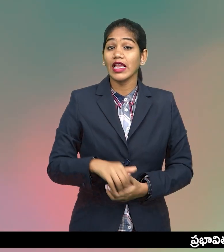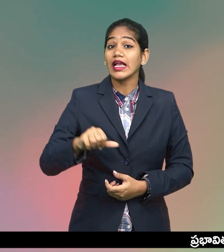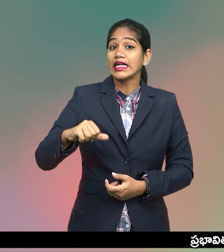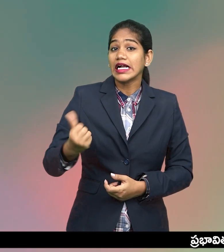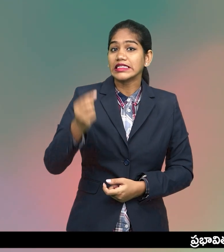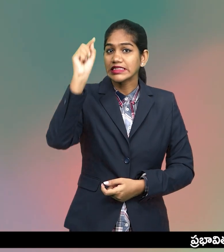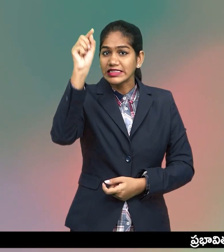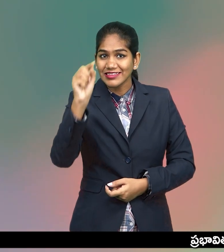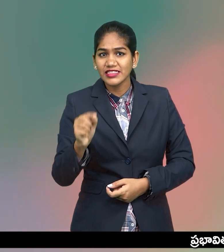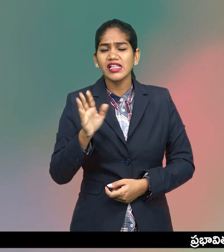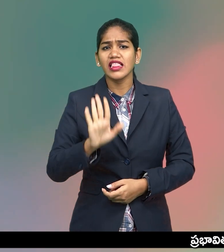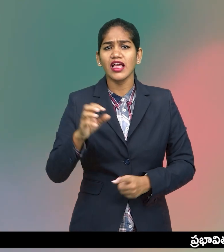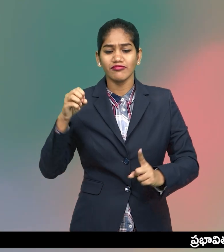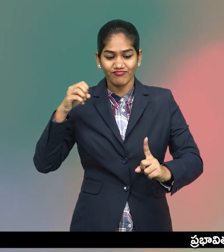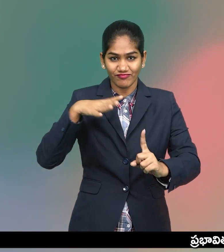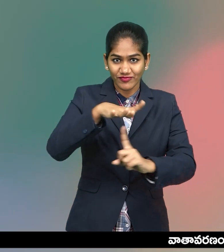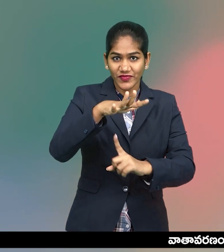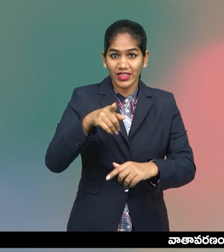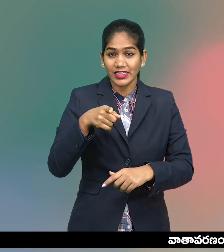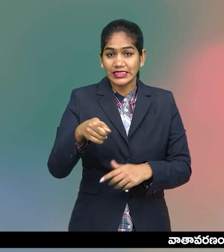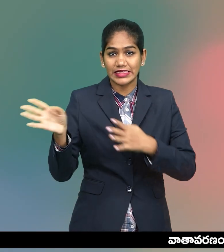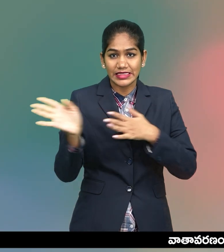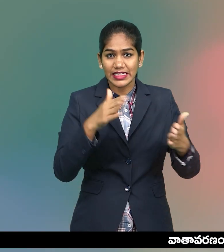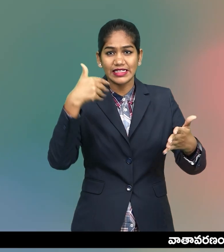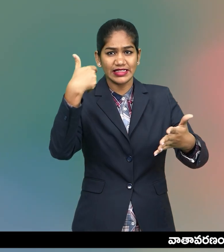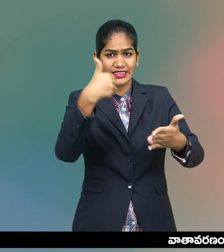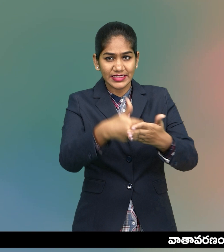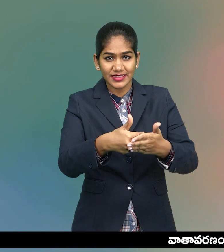ప్రభావితం చేసే మరో అంశం వాతావరణం, నీటితో కప్పబడిన భూమి.